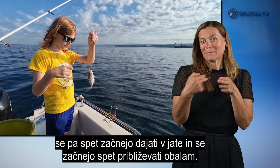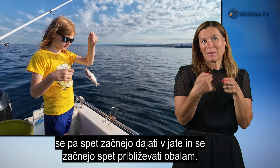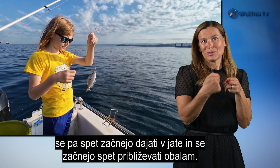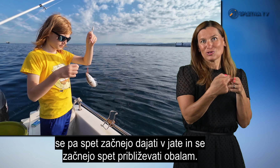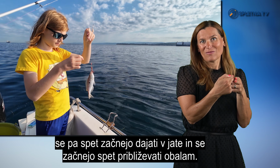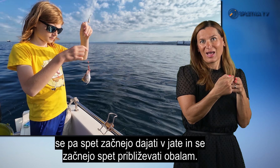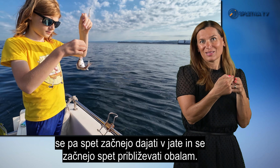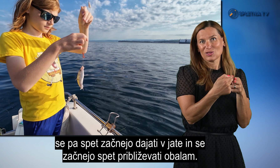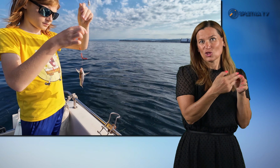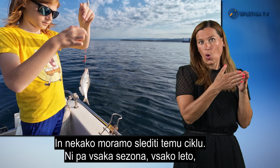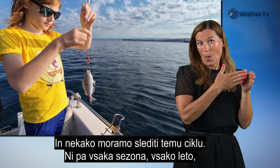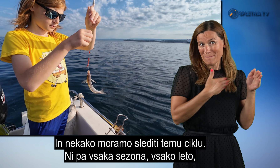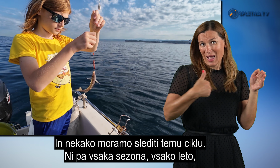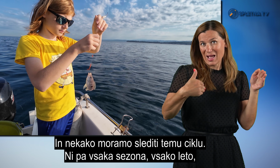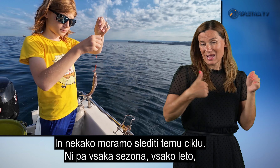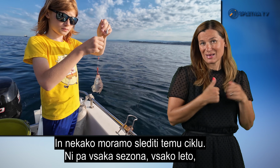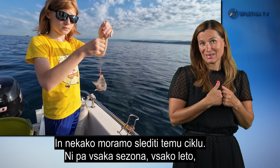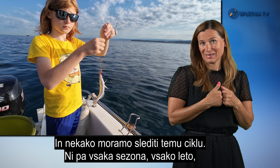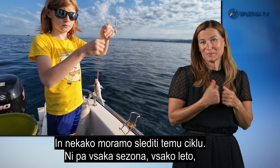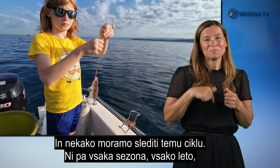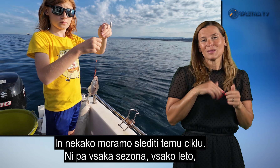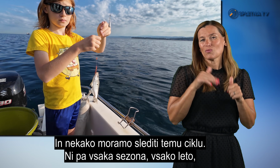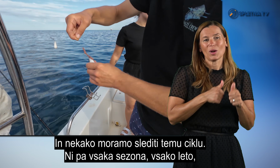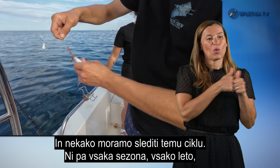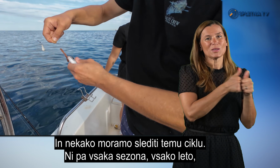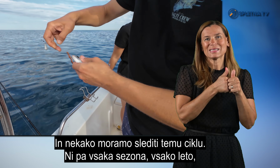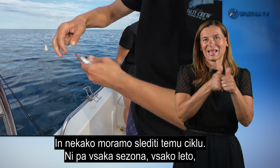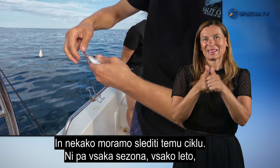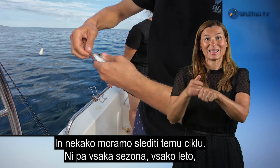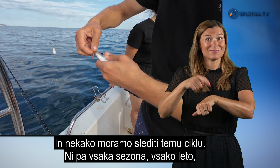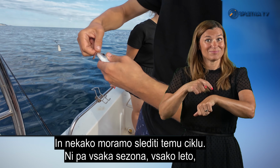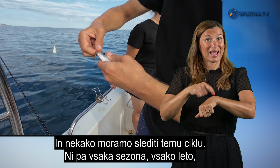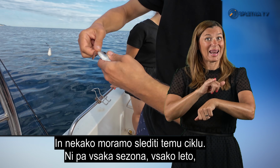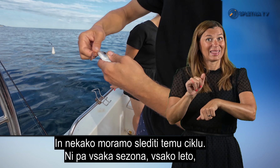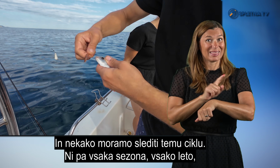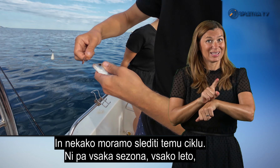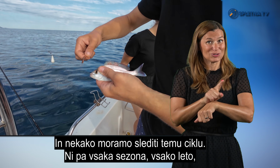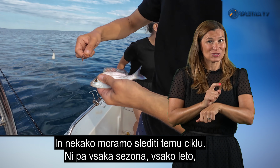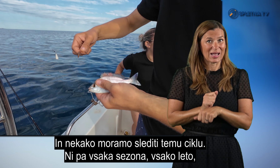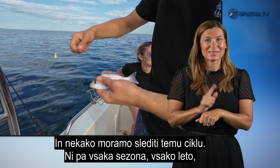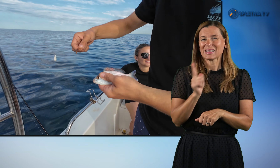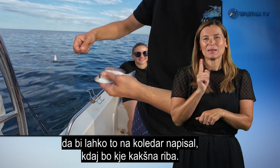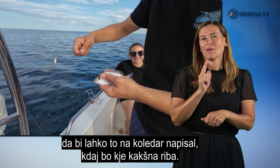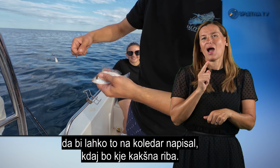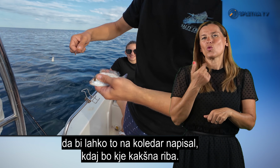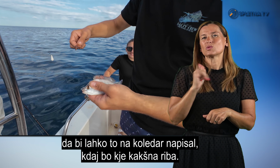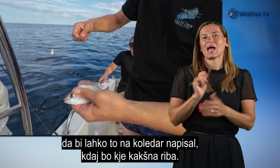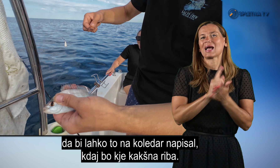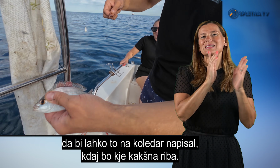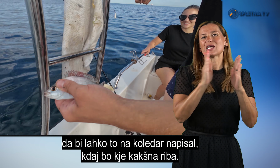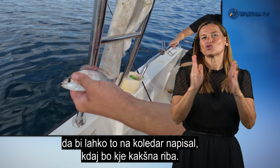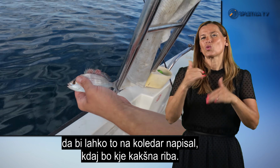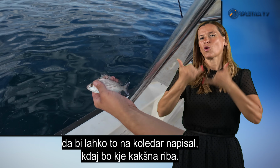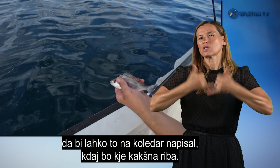približevati obalam in nekako moramo slediti temu ciklu, ne. Ni pa vsaka sezona, vsako leto, da bi lahko to na